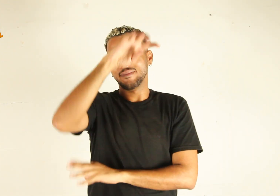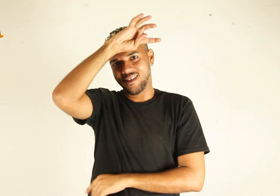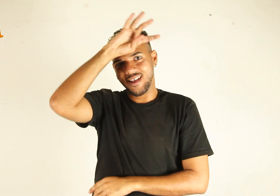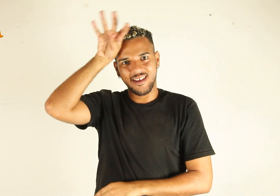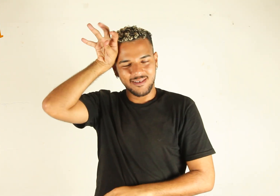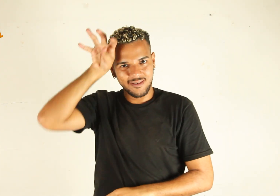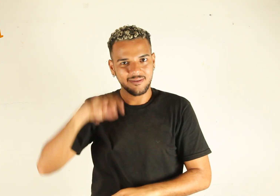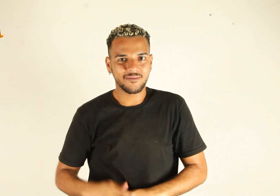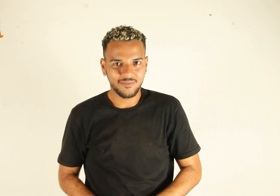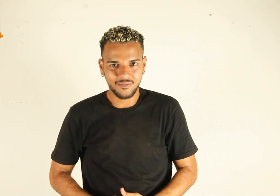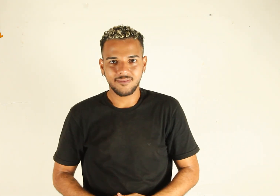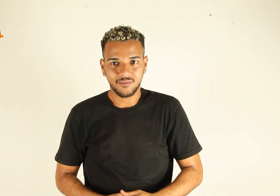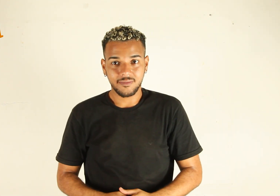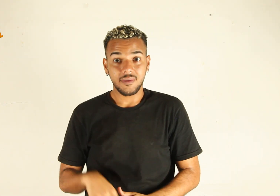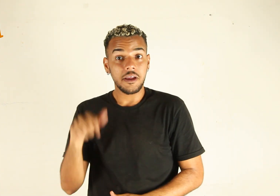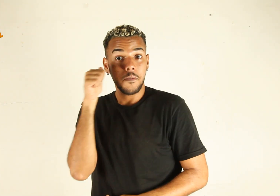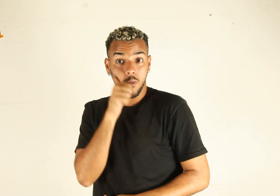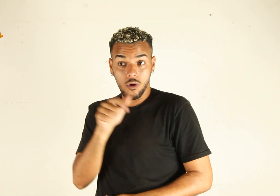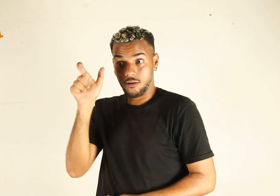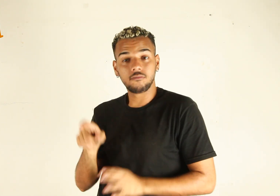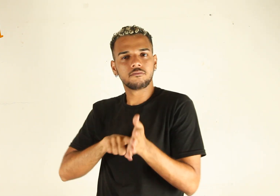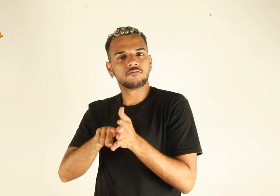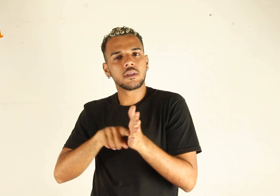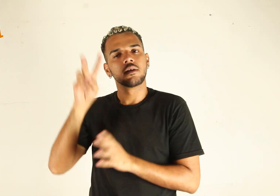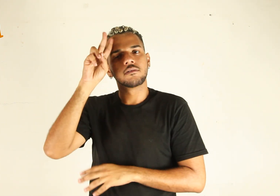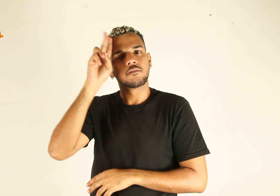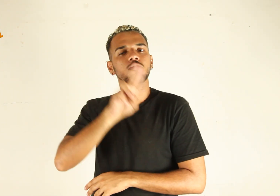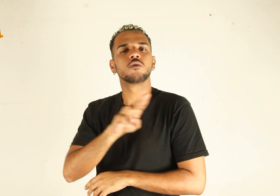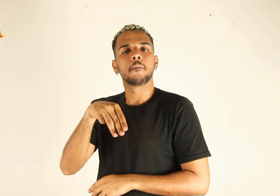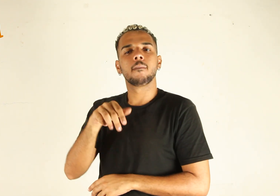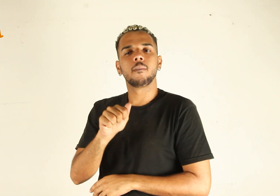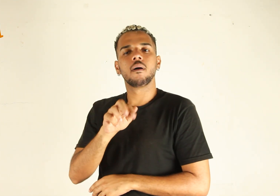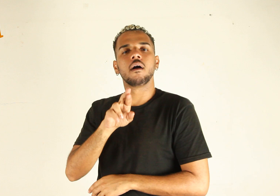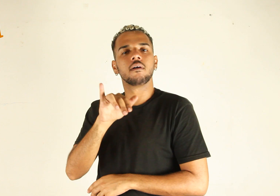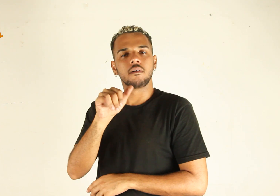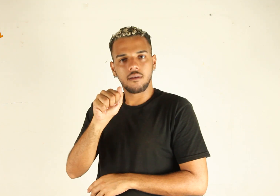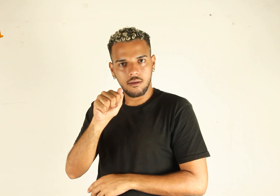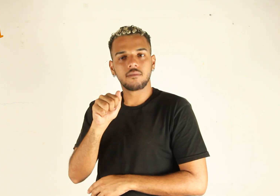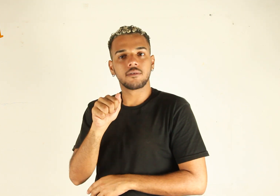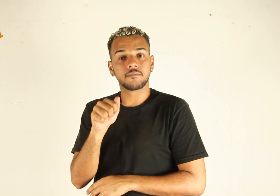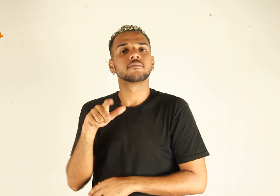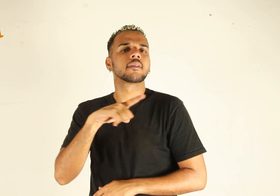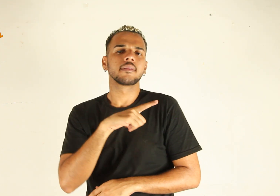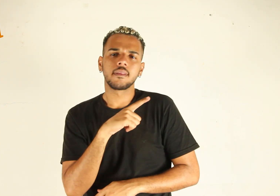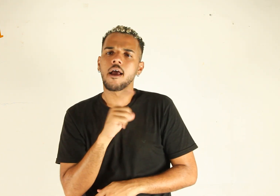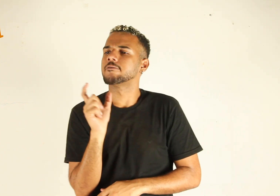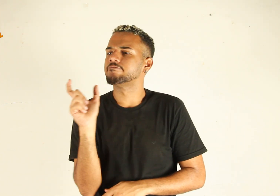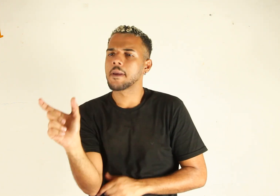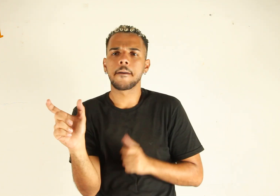Vários episódios da vida da rainha Ginga mostram a sua perspicácia para vencer os inimigos, ora os